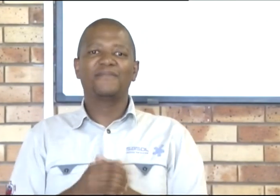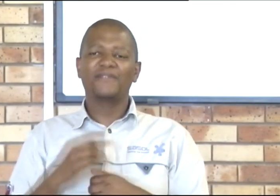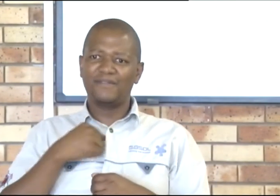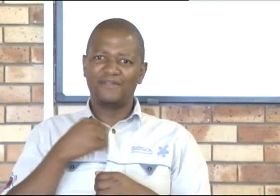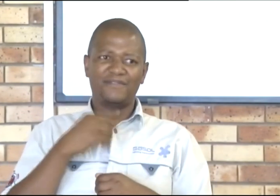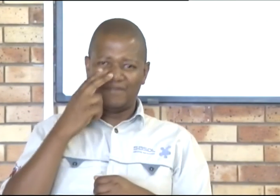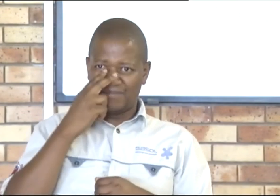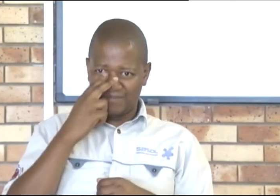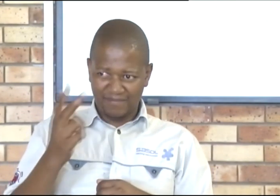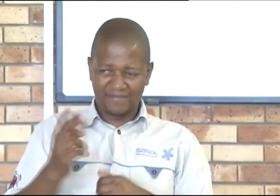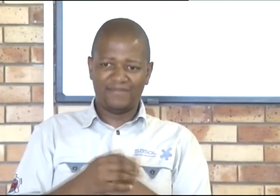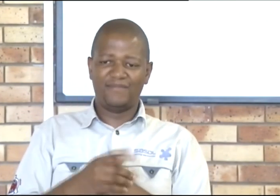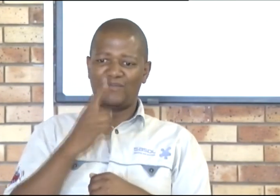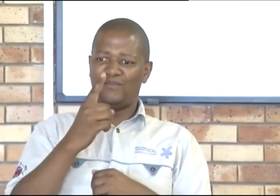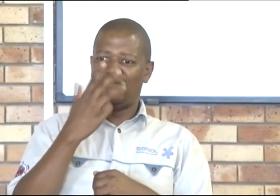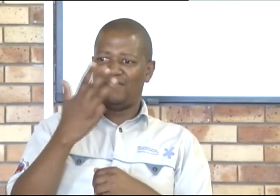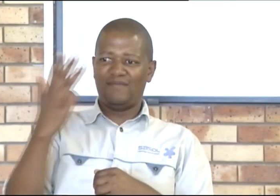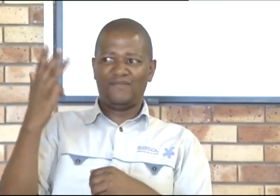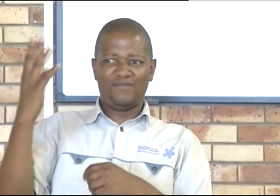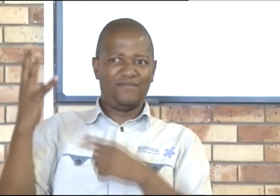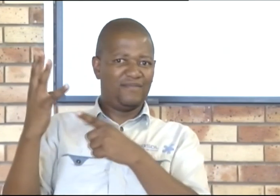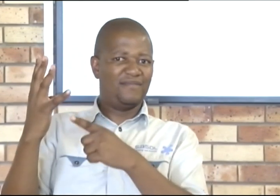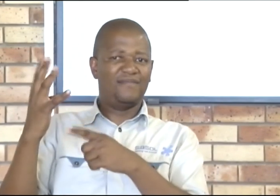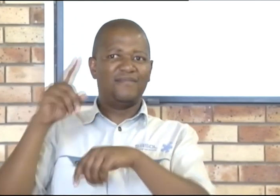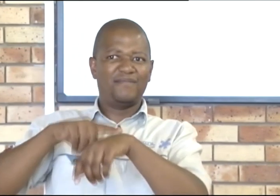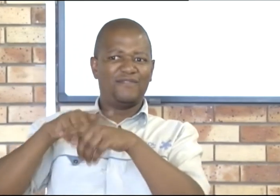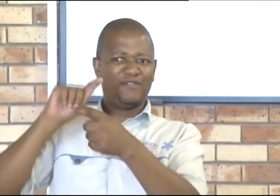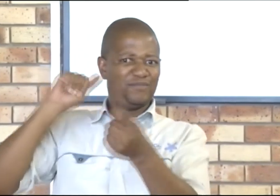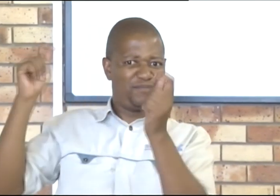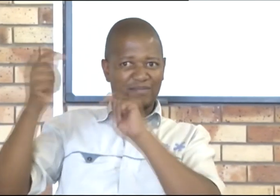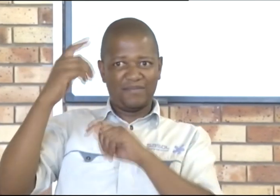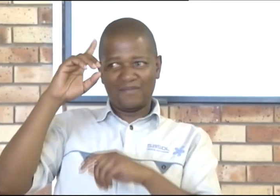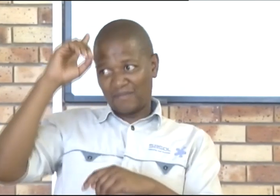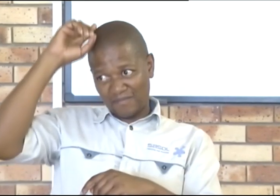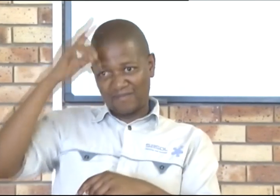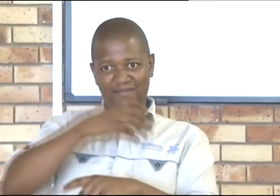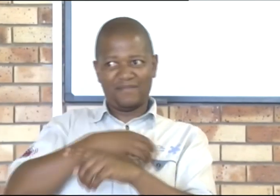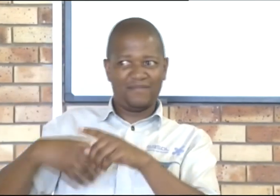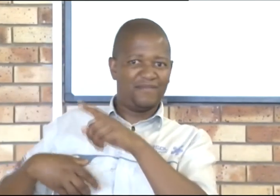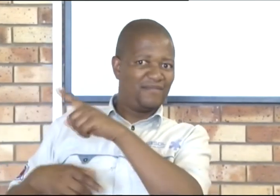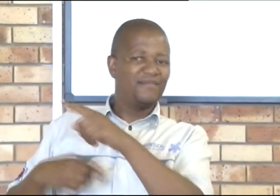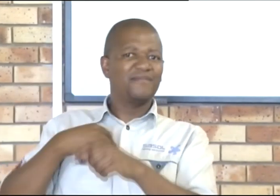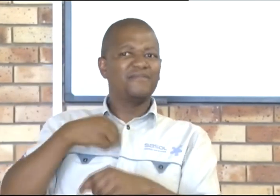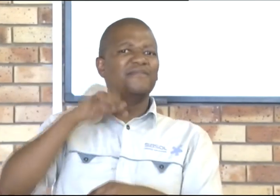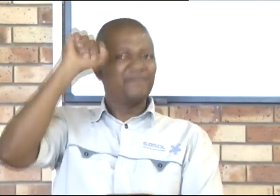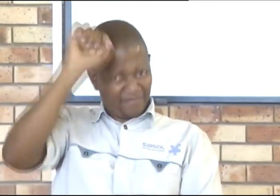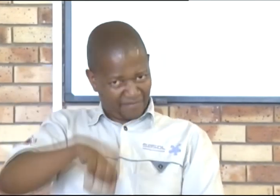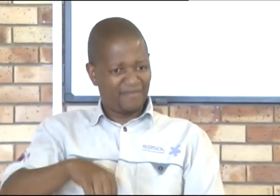mongameli emamezela ngaloso sikhathi baningi abazojabula. Sithembe ukuthi sizozwa indaba ezinhle ngempela. Ucabanga ukuthi ke